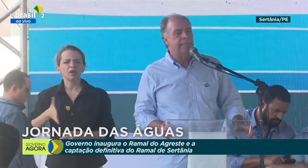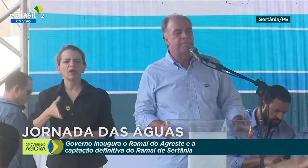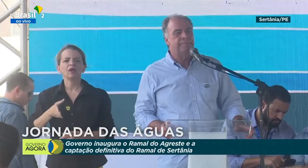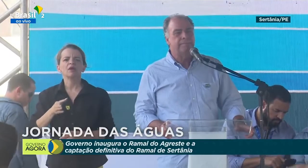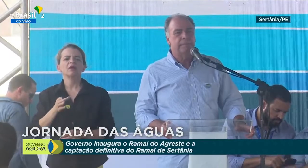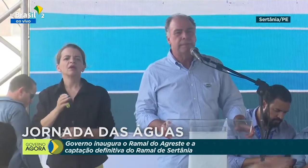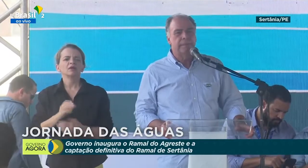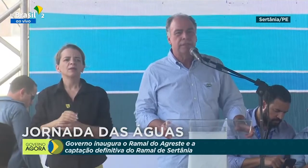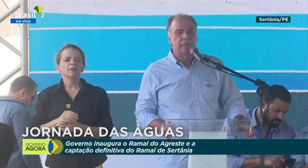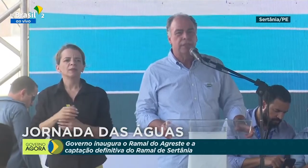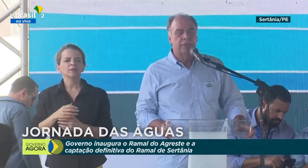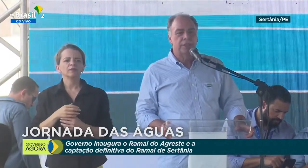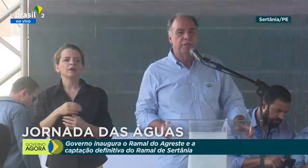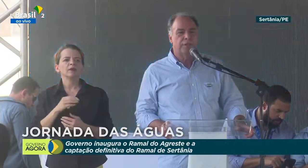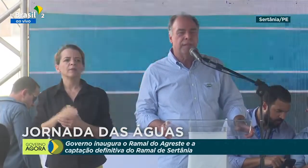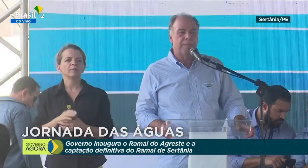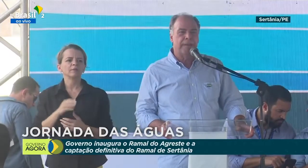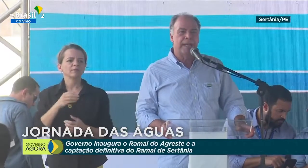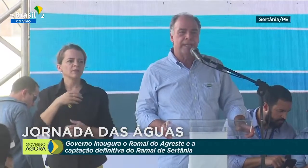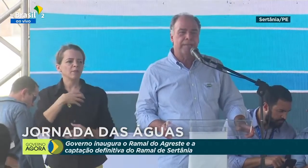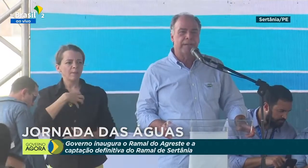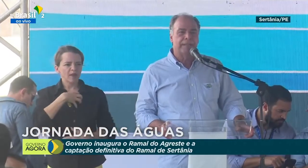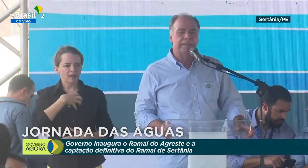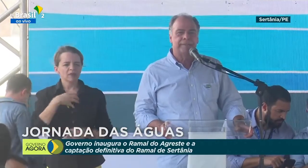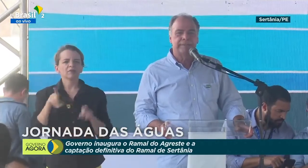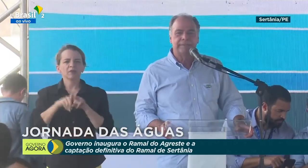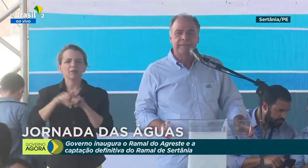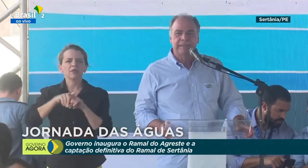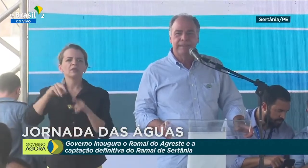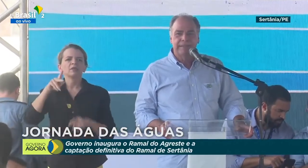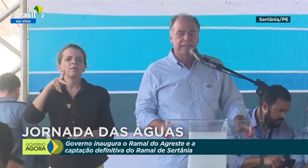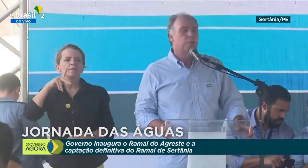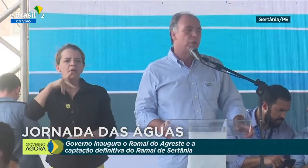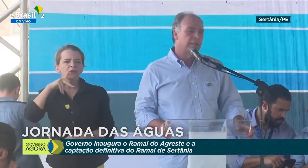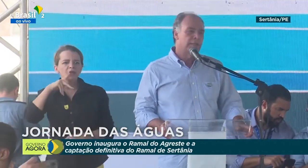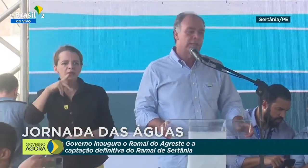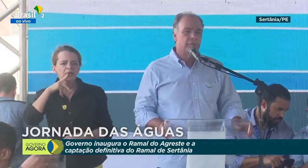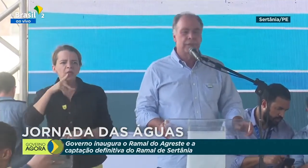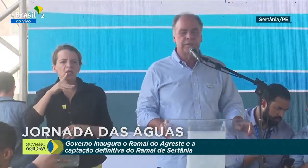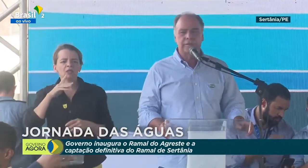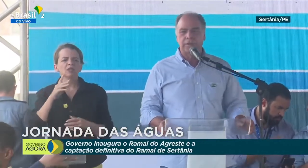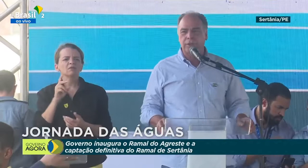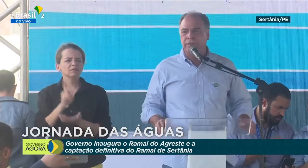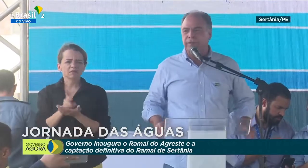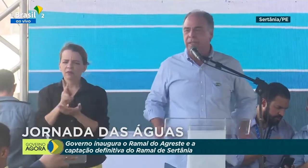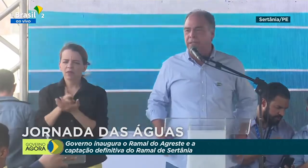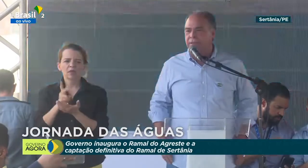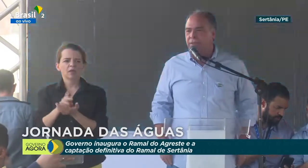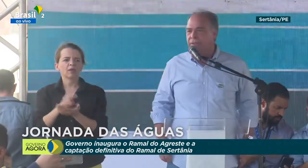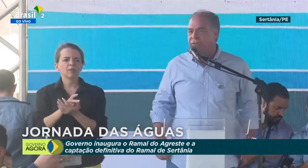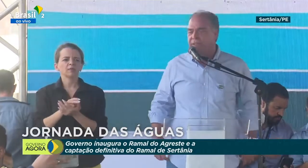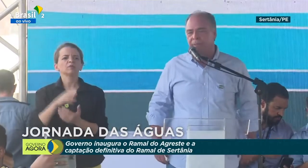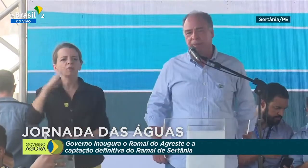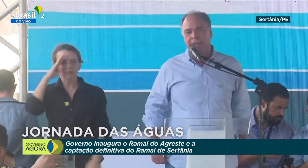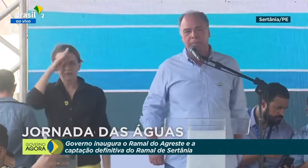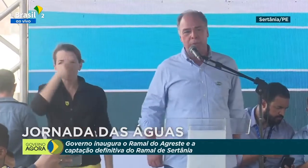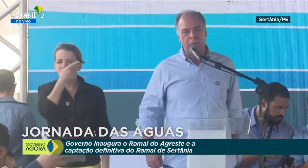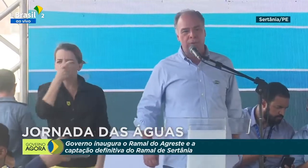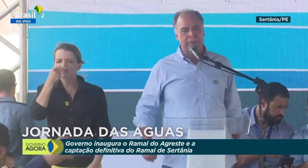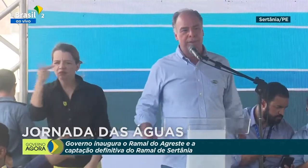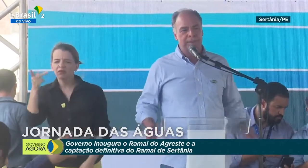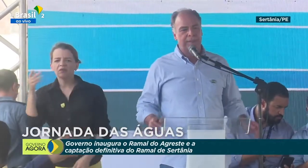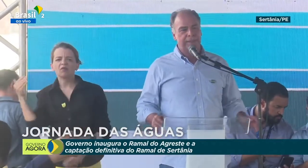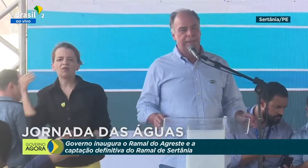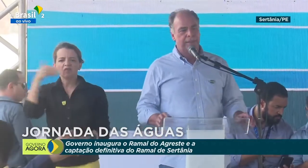Bahia, já estive na Paraíba, e todas as vezes que Vossa Excelência visita